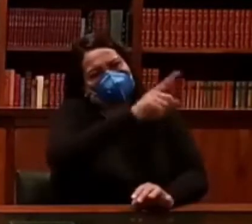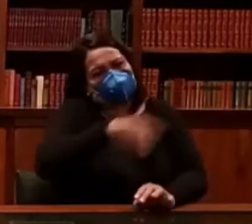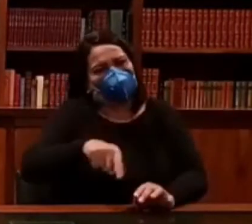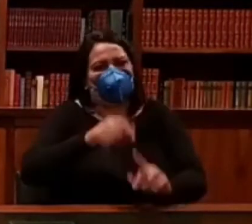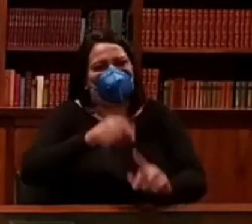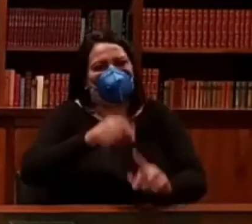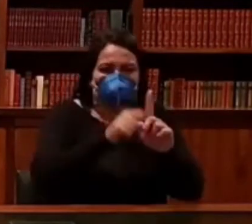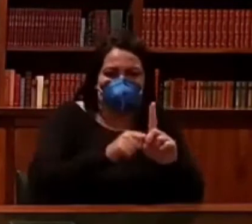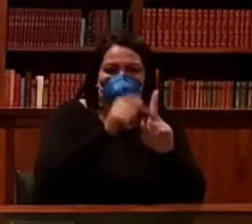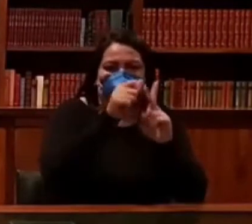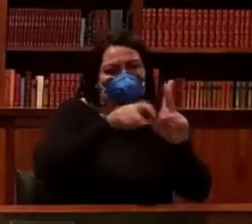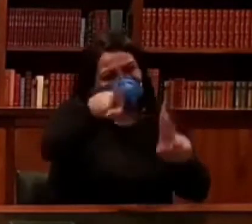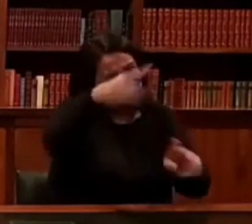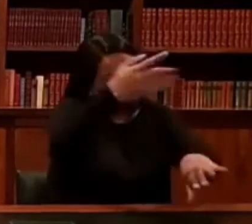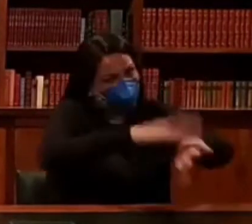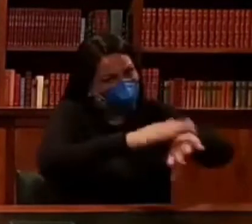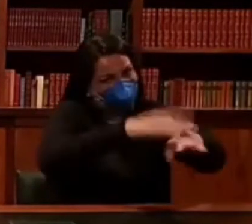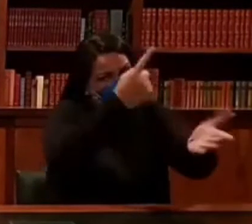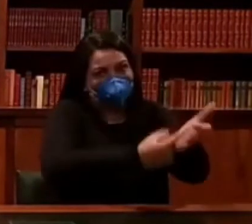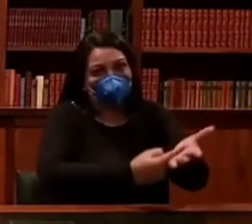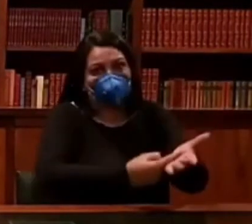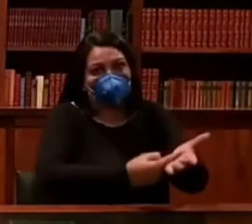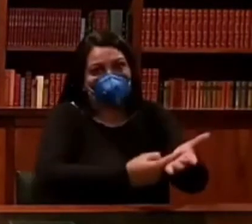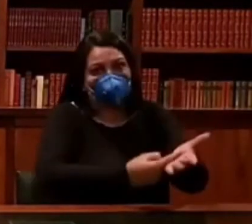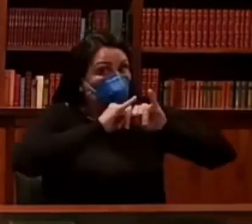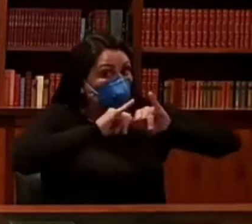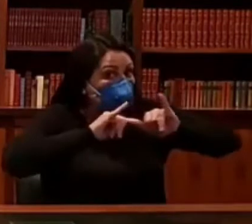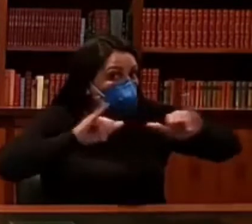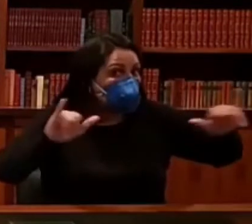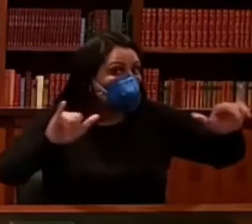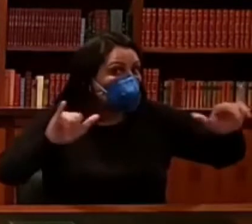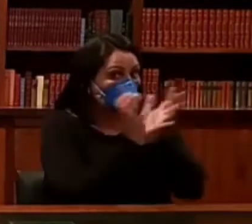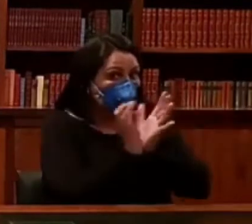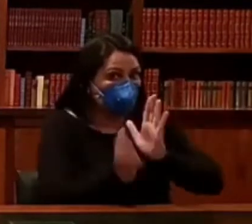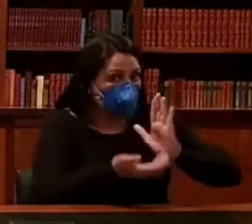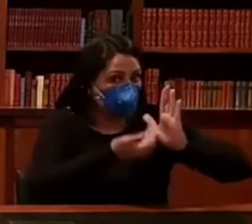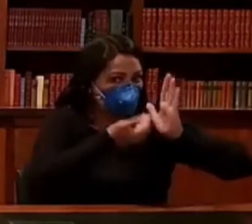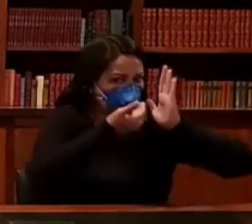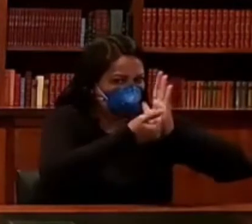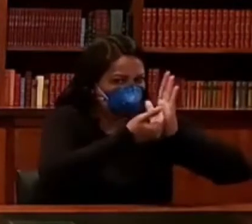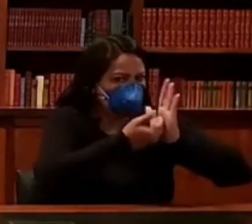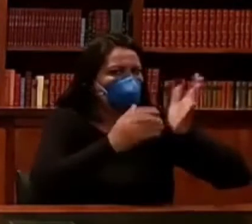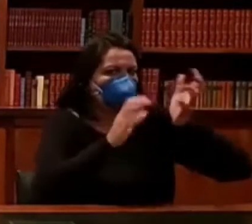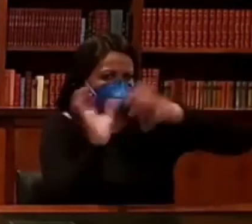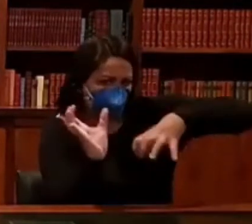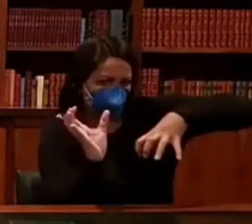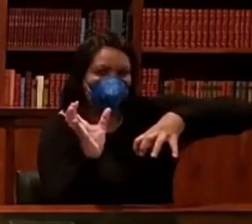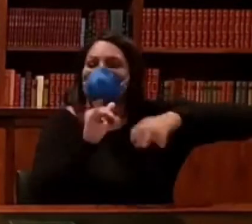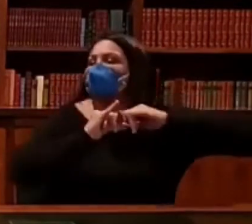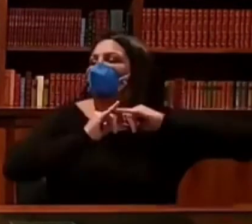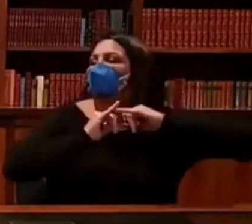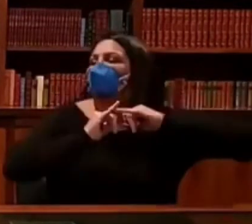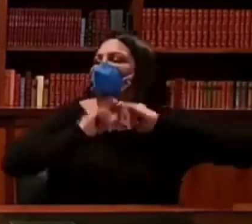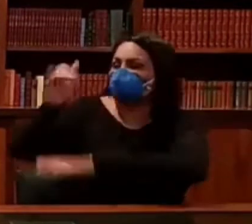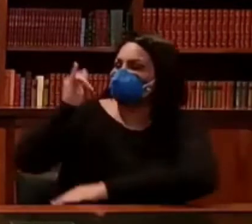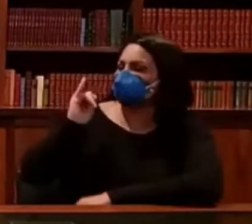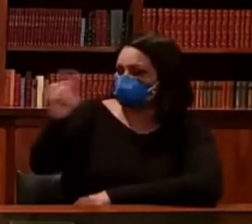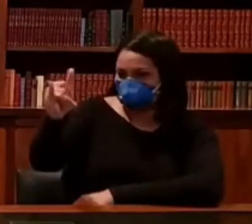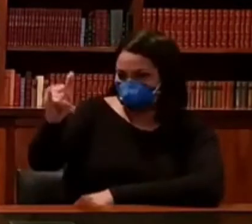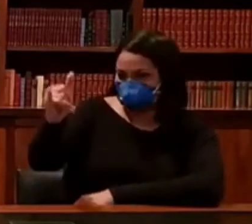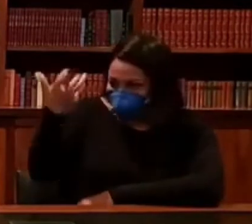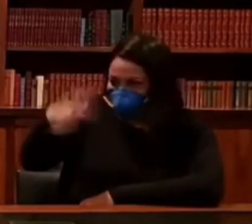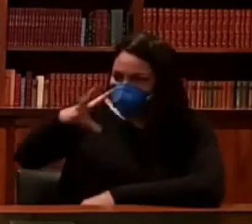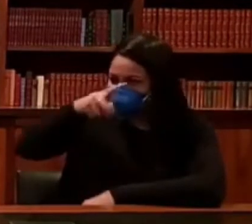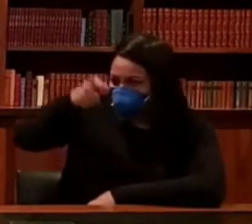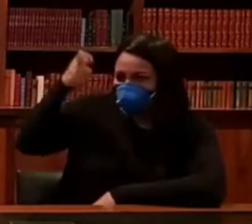mês, dois meses se faz. Já foi dado um tremendo recado para o parlamento. Não há dúvida que o recado do parlamento foi a